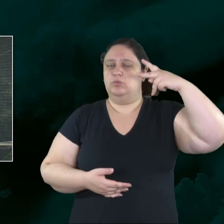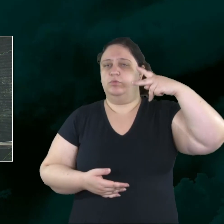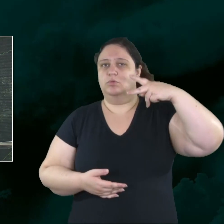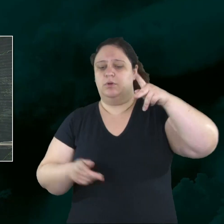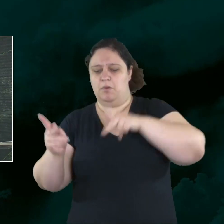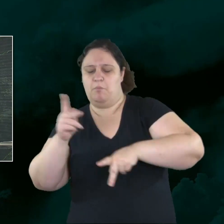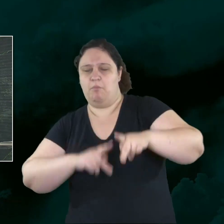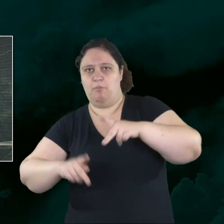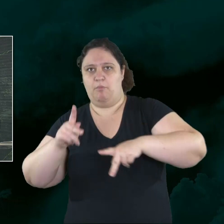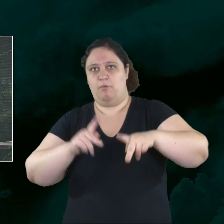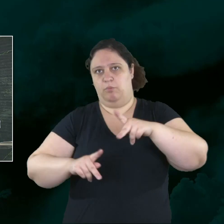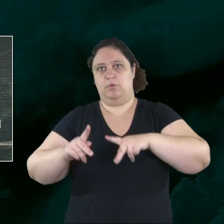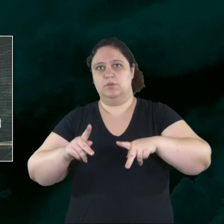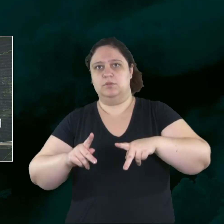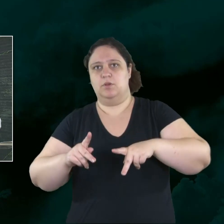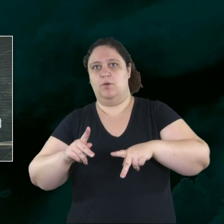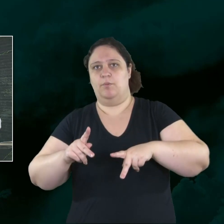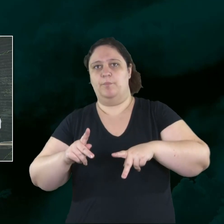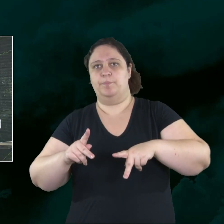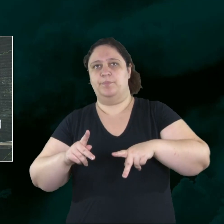sobre a